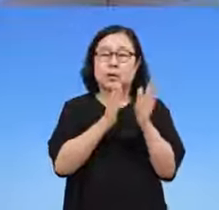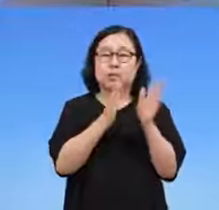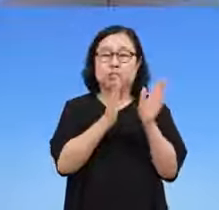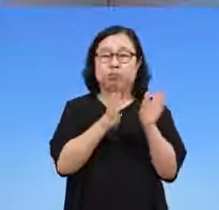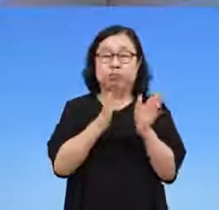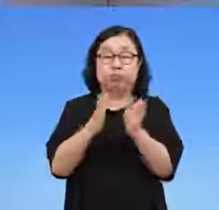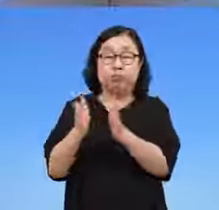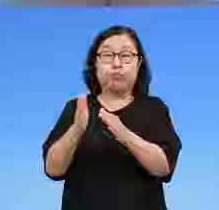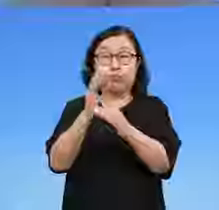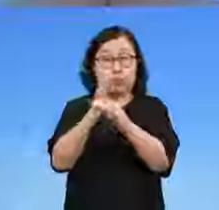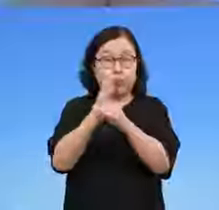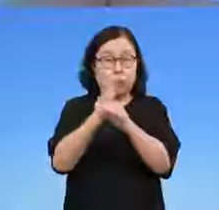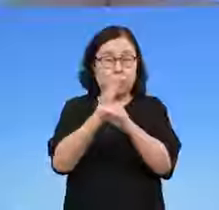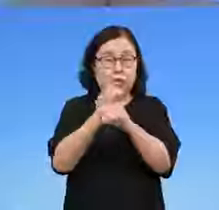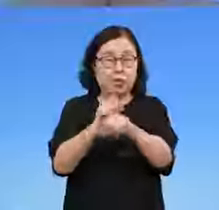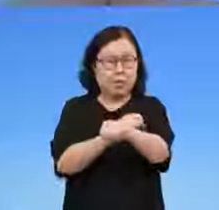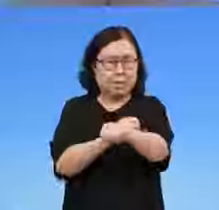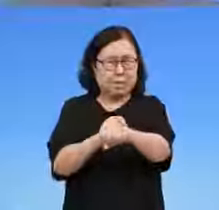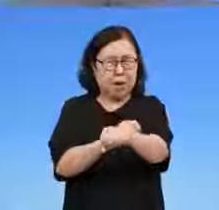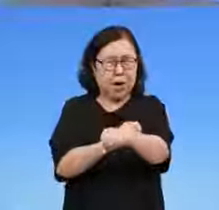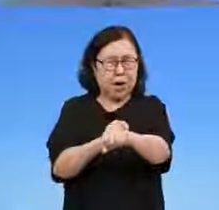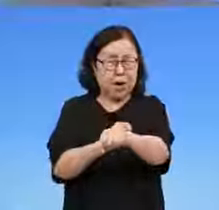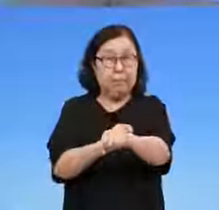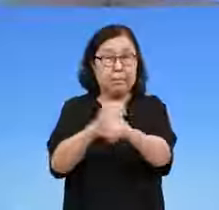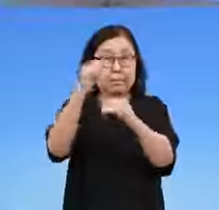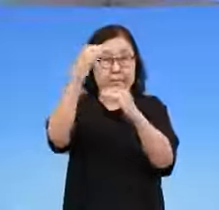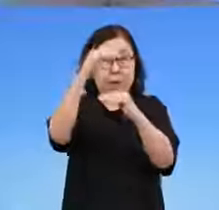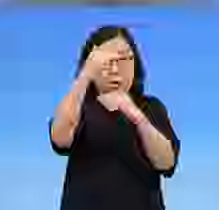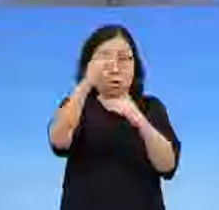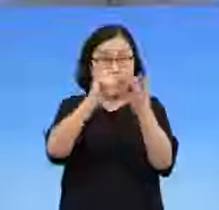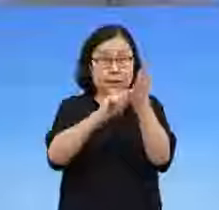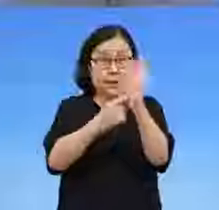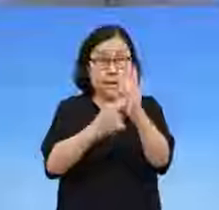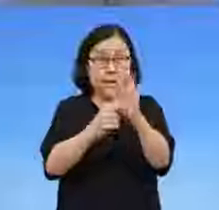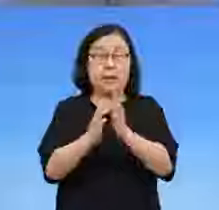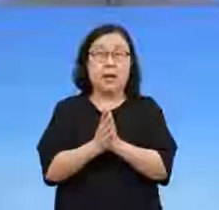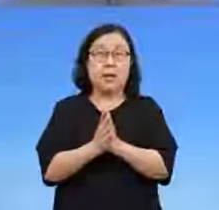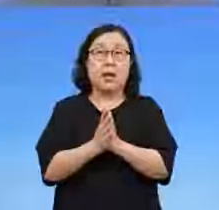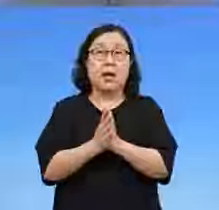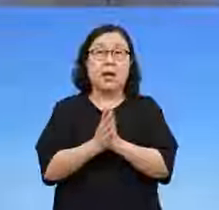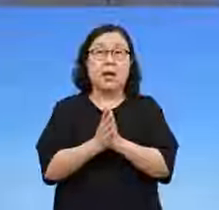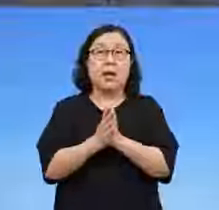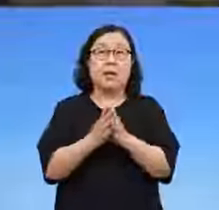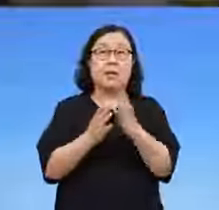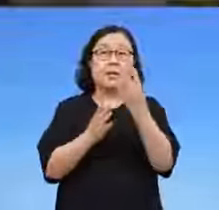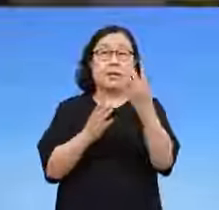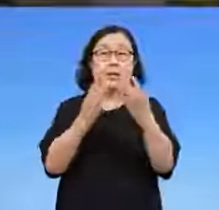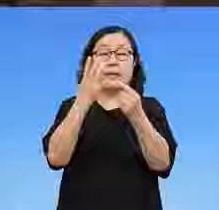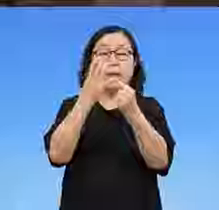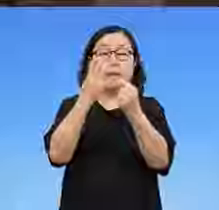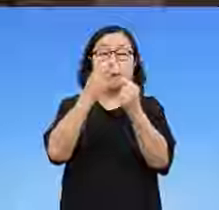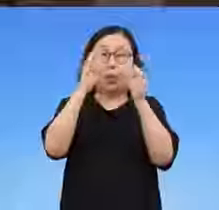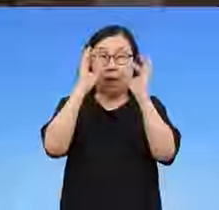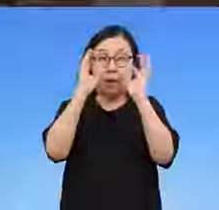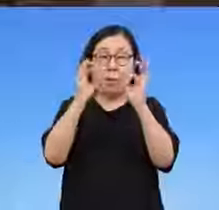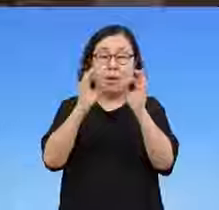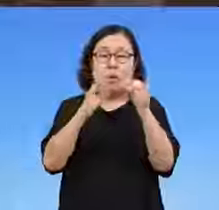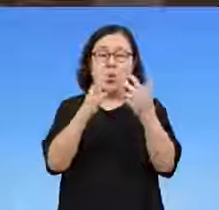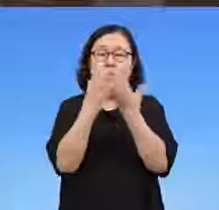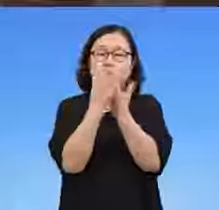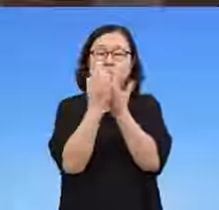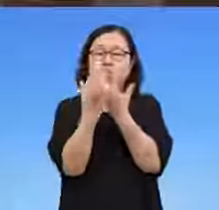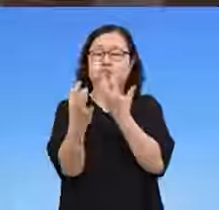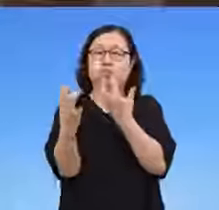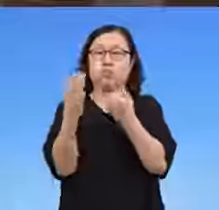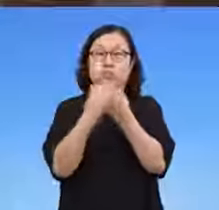굉장히 독특하고 또 특이한 한 부분이 나오는데요. 그게 오늘 보면 4절에 나옵니다. 무리들 때문에 예수께